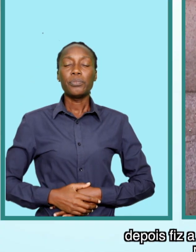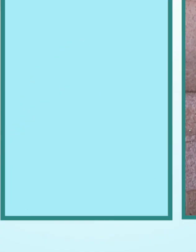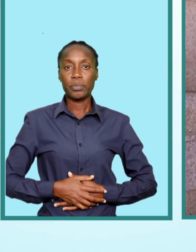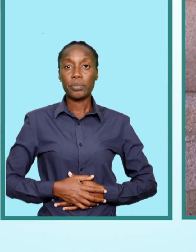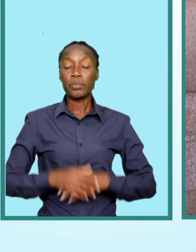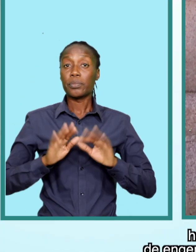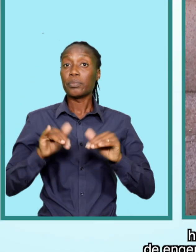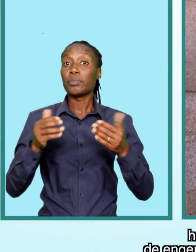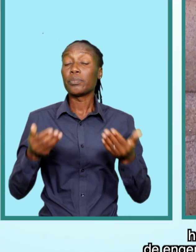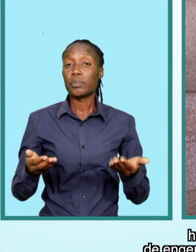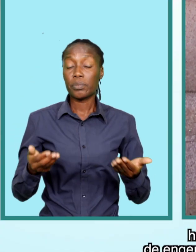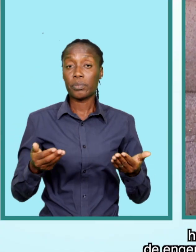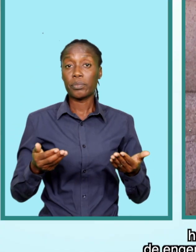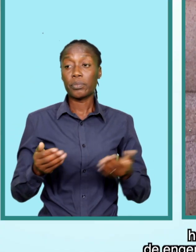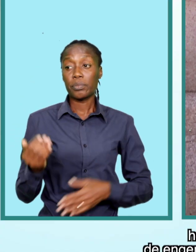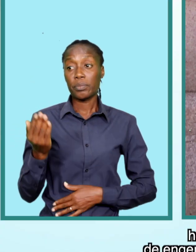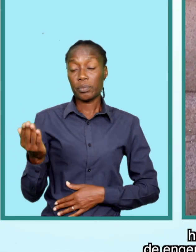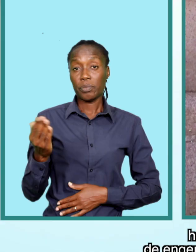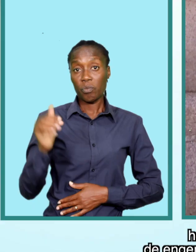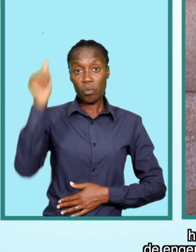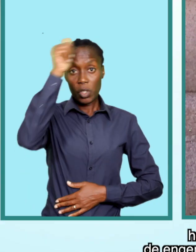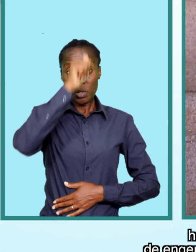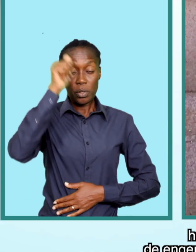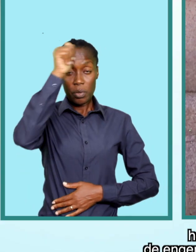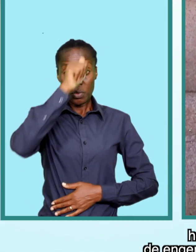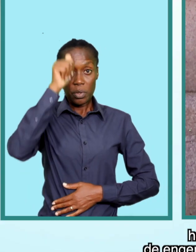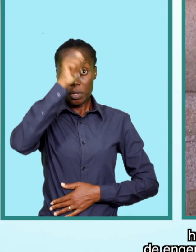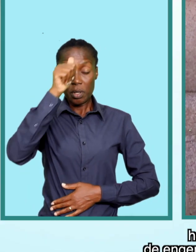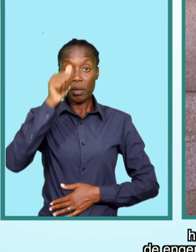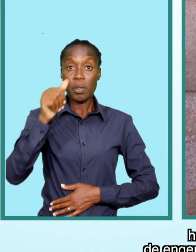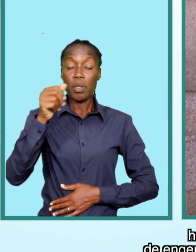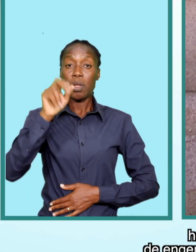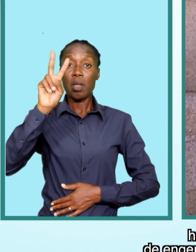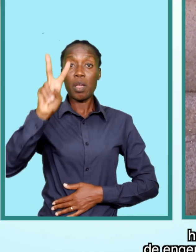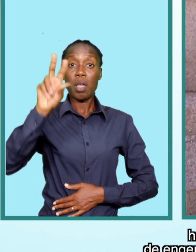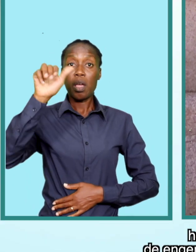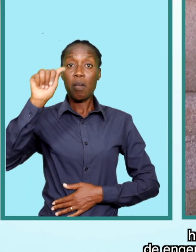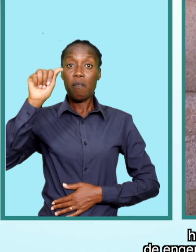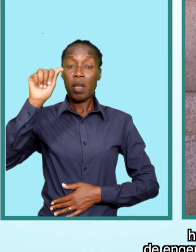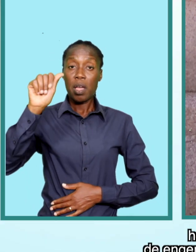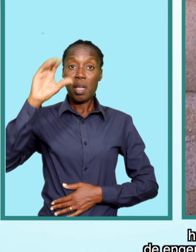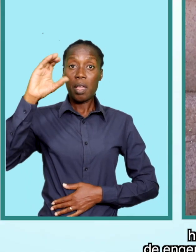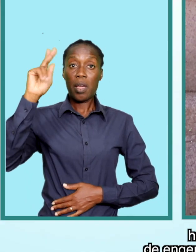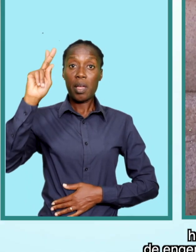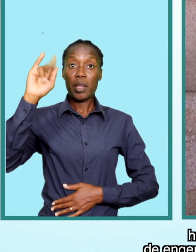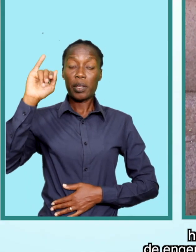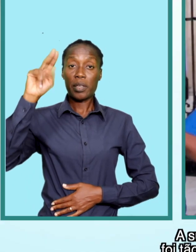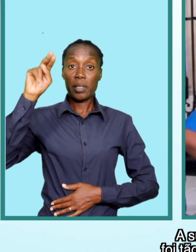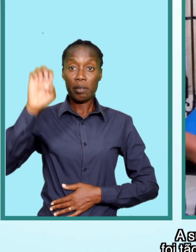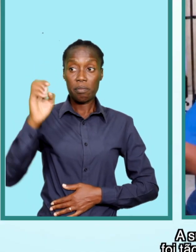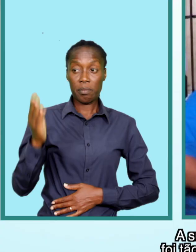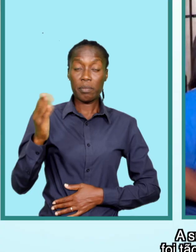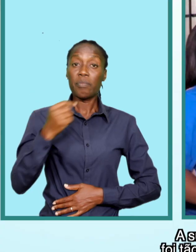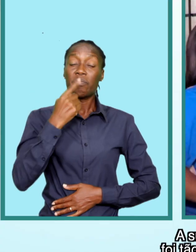classe. E hoje estou no 1º ano do curso de Engenharia e Ciência da Computação no JTC. A